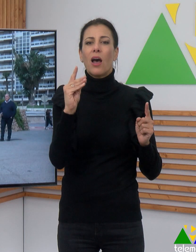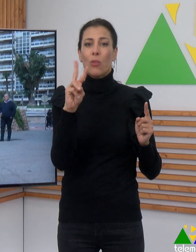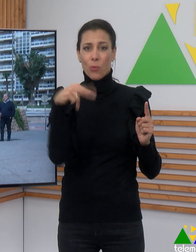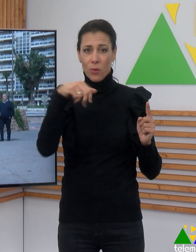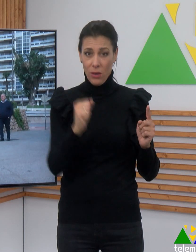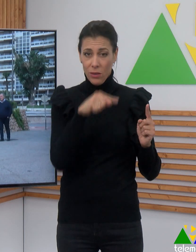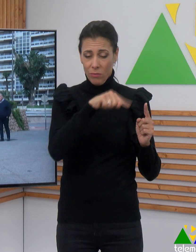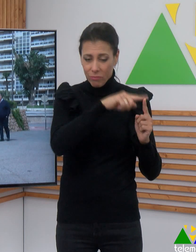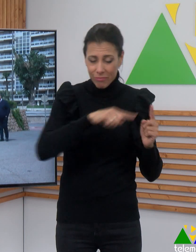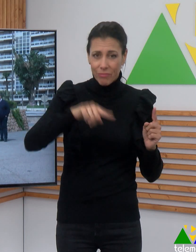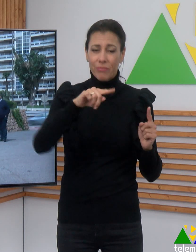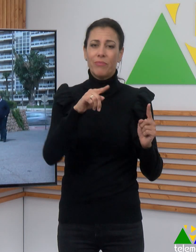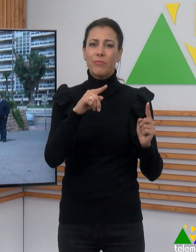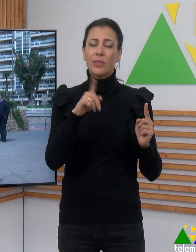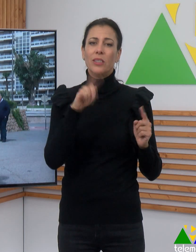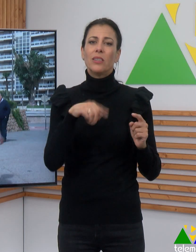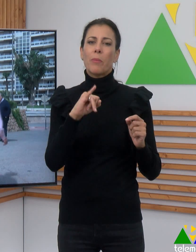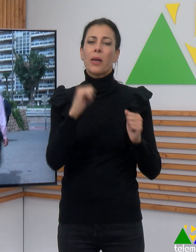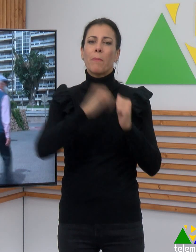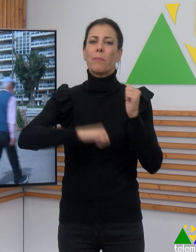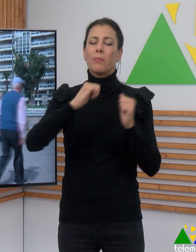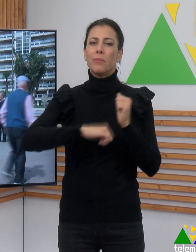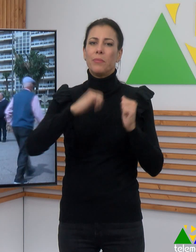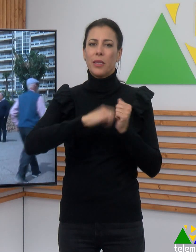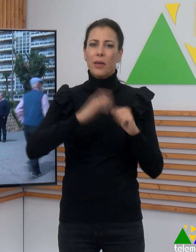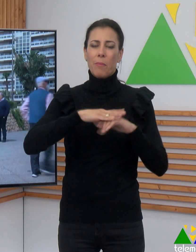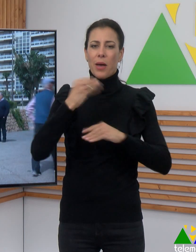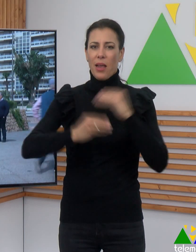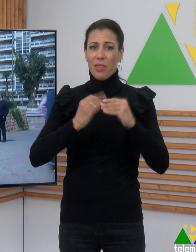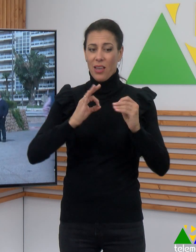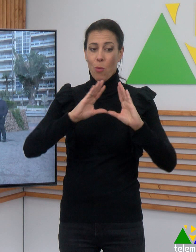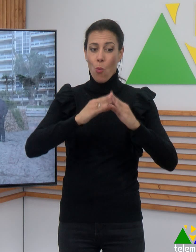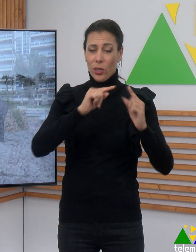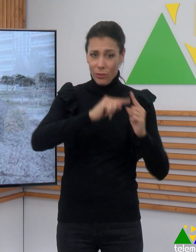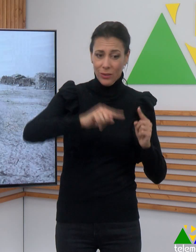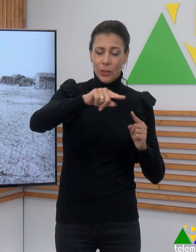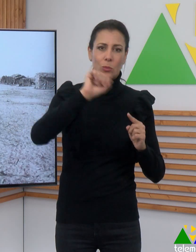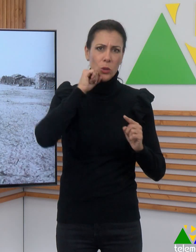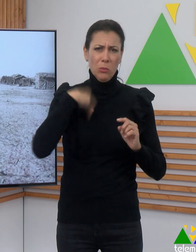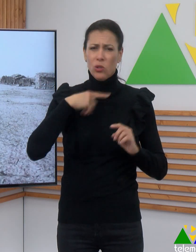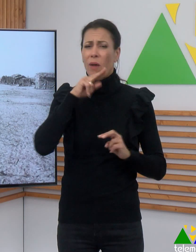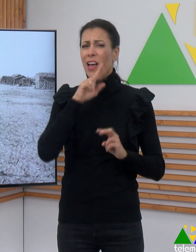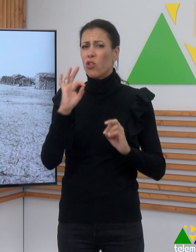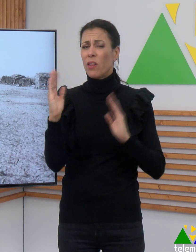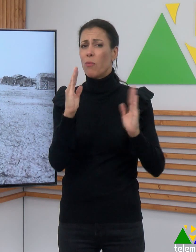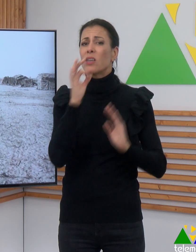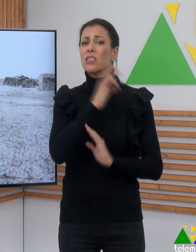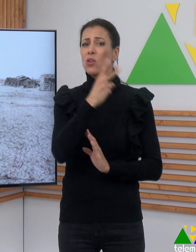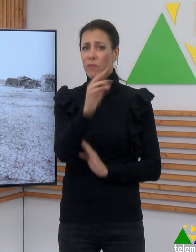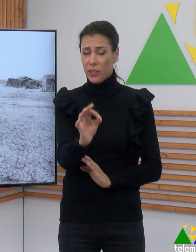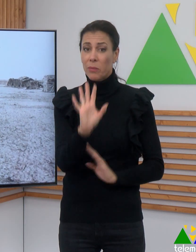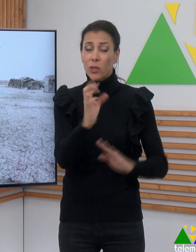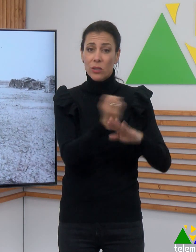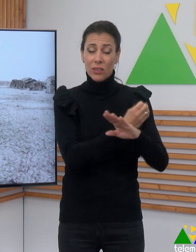Llevaba las piedras para hacer el puerto de Motril, pero eso estamos hablando del siglo XX. Sí, sí, que estamos. Pero allá, este